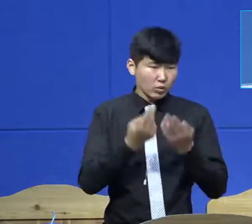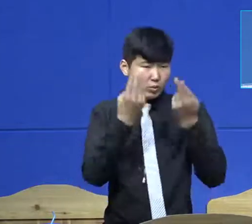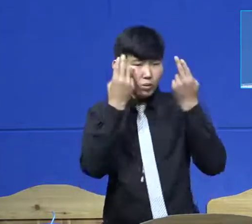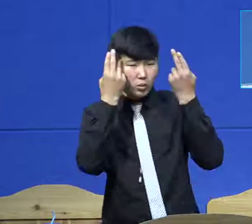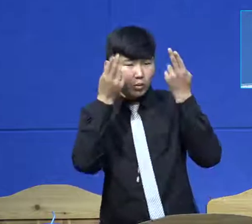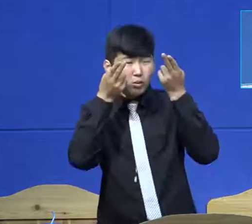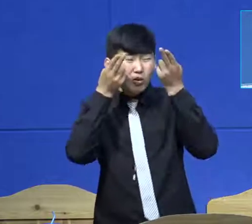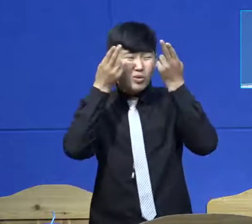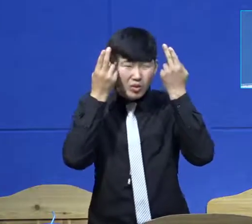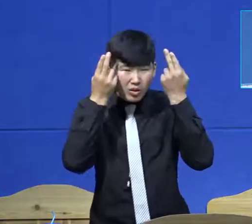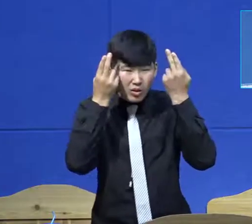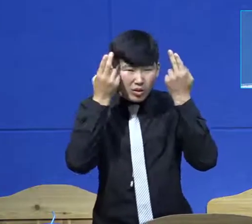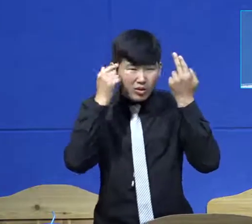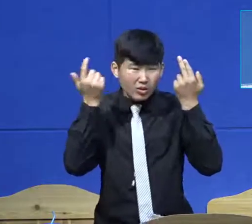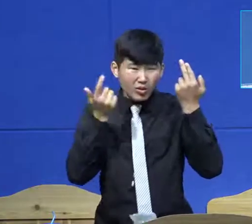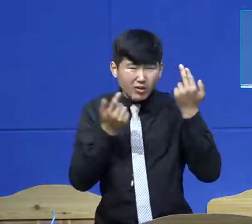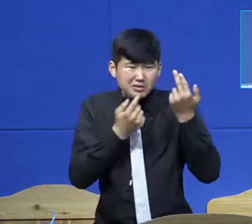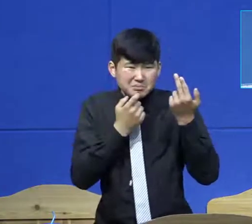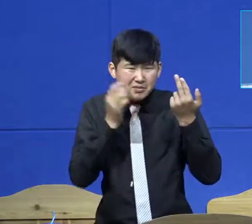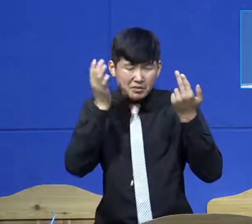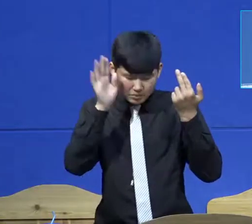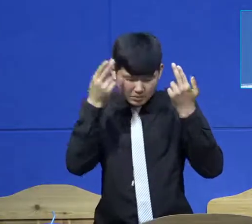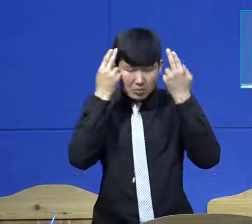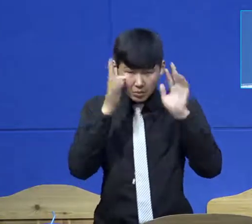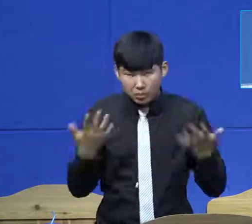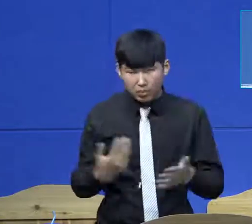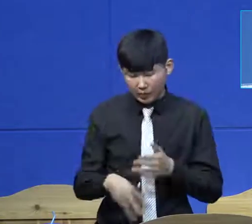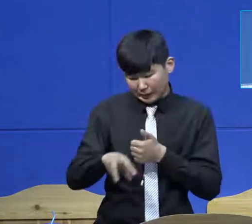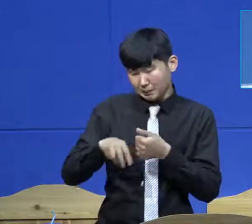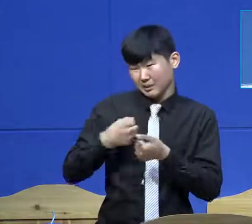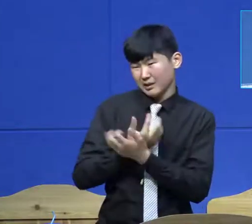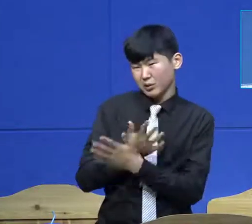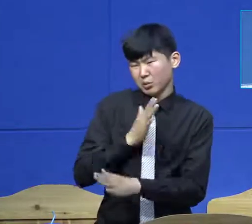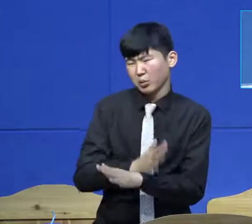байх та хоригшдаг юм уу? Сайн мэдээ тарахаа зогсоодох юм уу? Ингэвэл